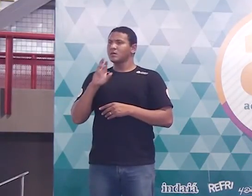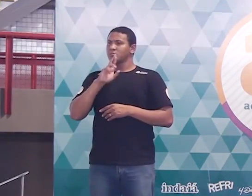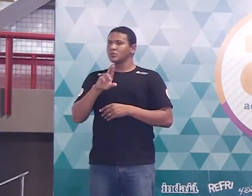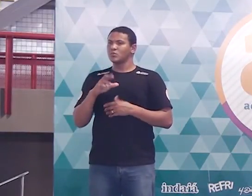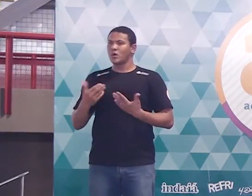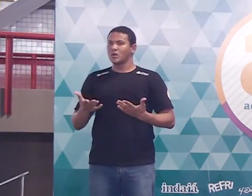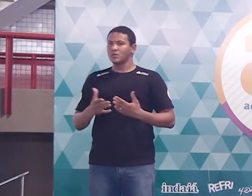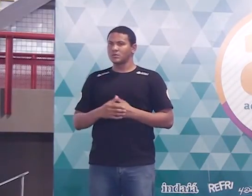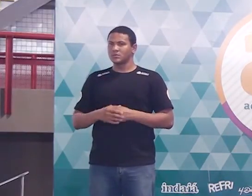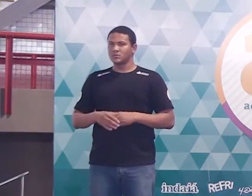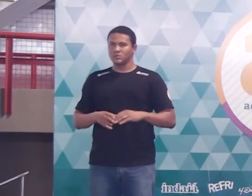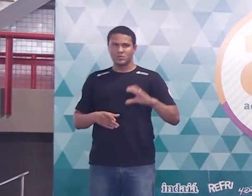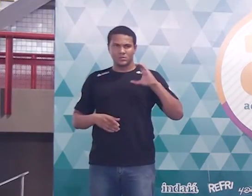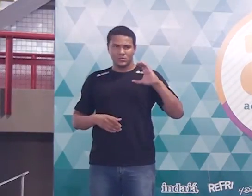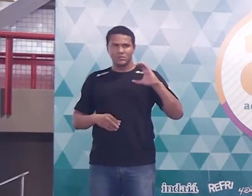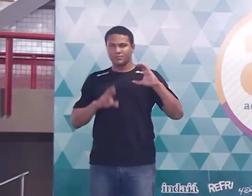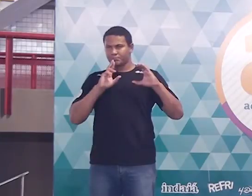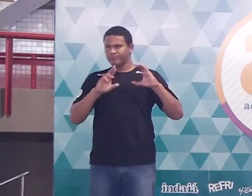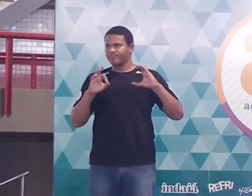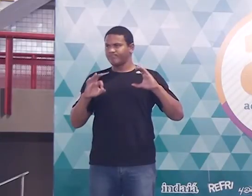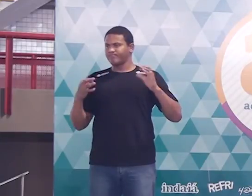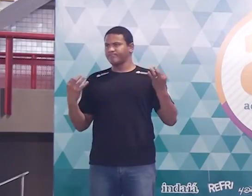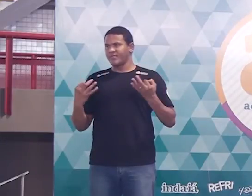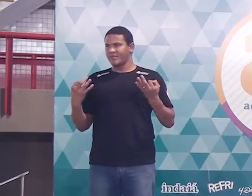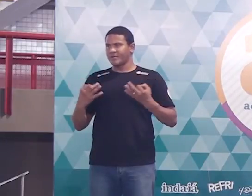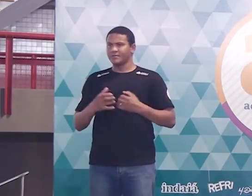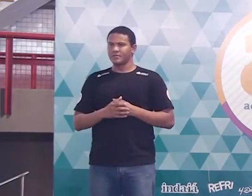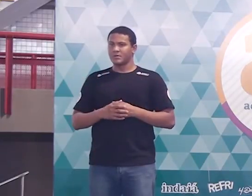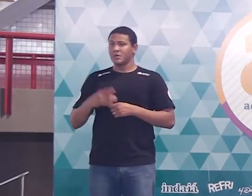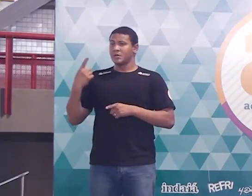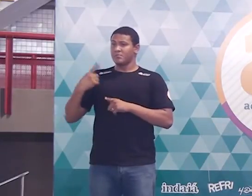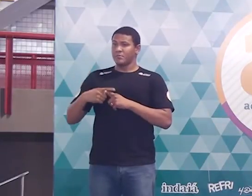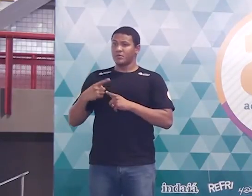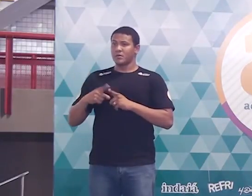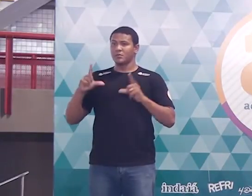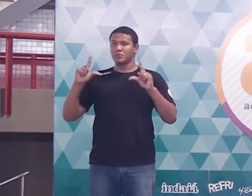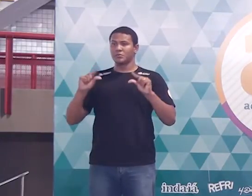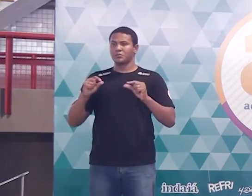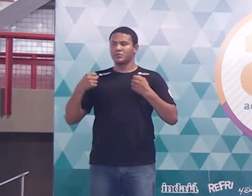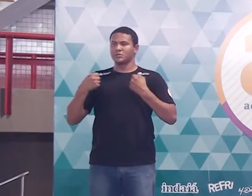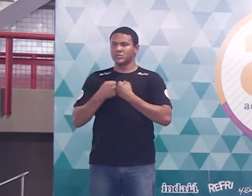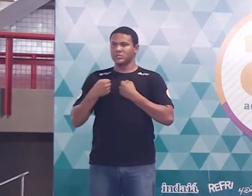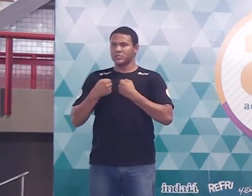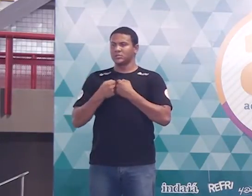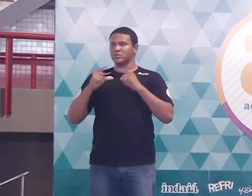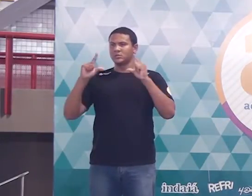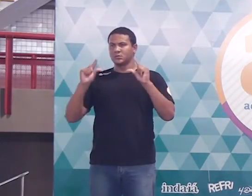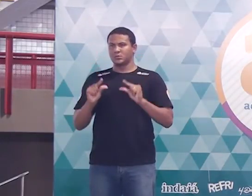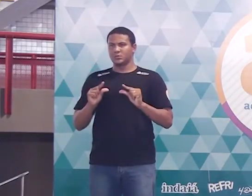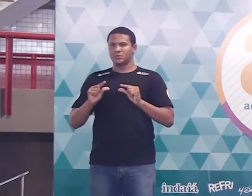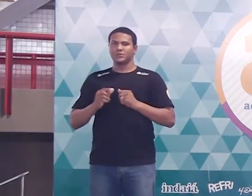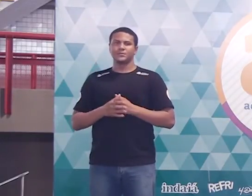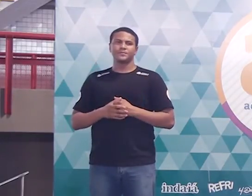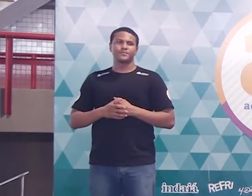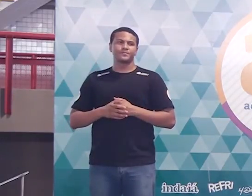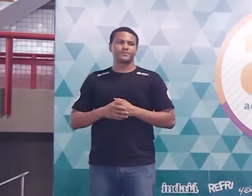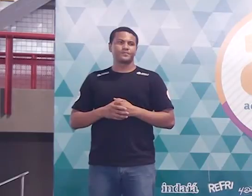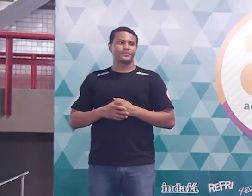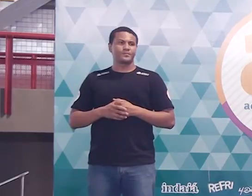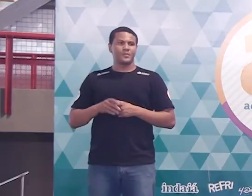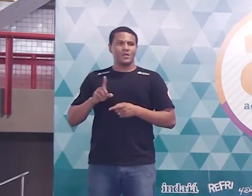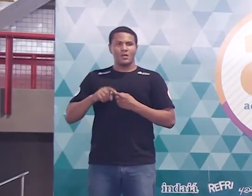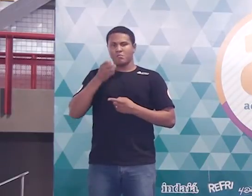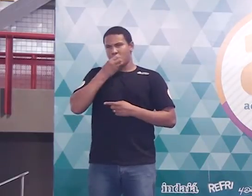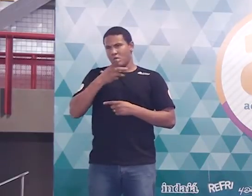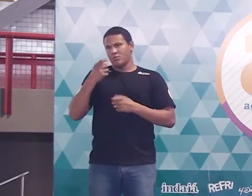resposta? Item C, perfeito. Porque diminui a competição entre os indivíduos da mesma espécie. E é importante que haja uma diminuição